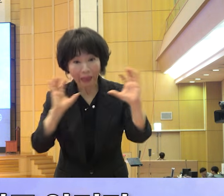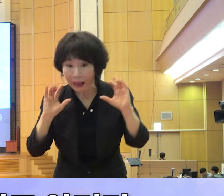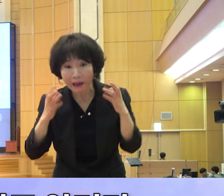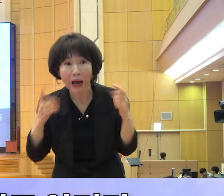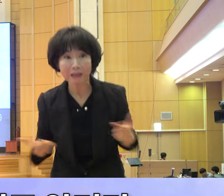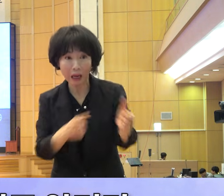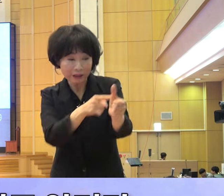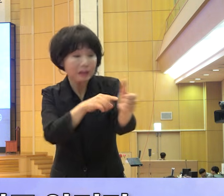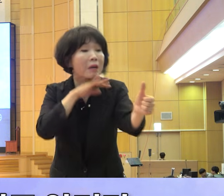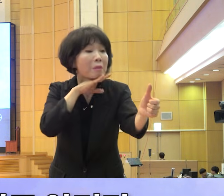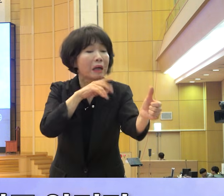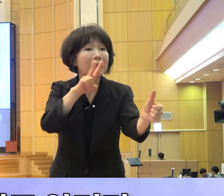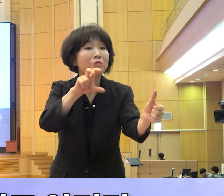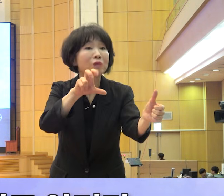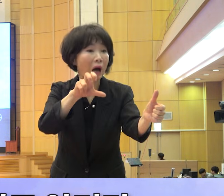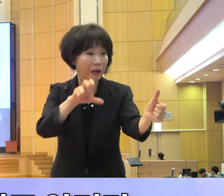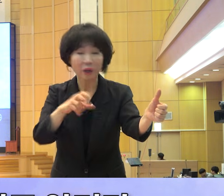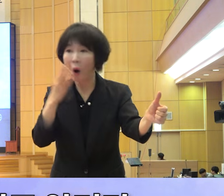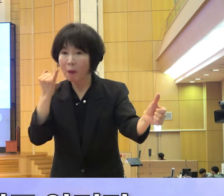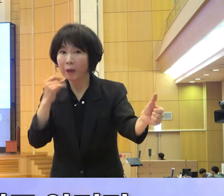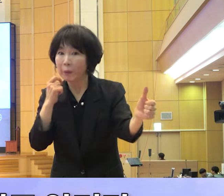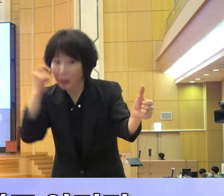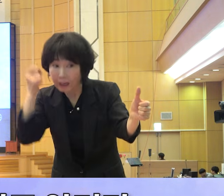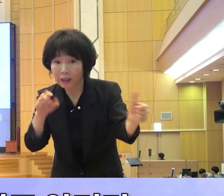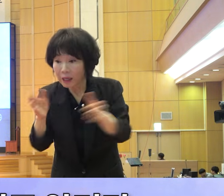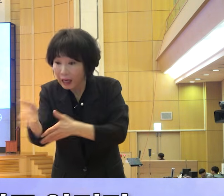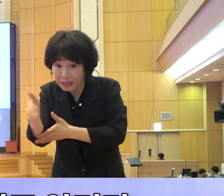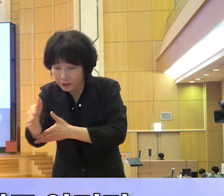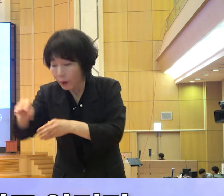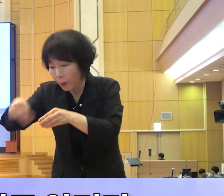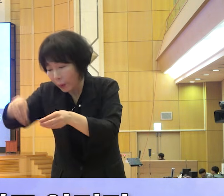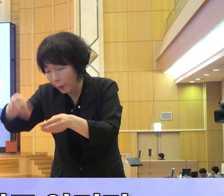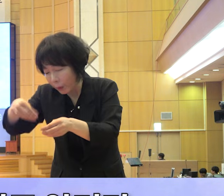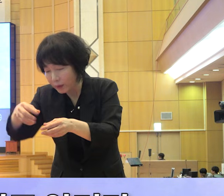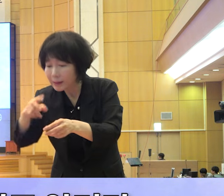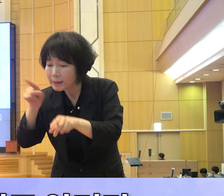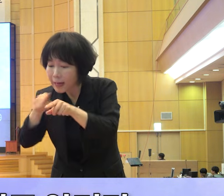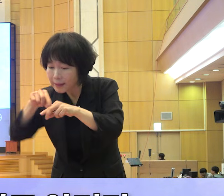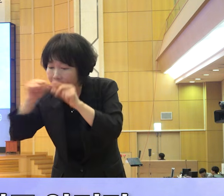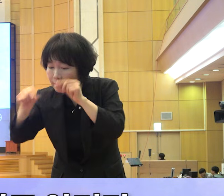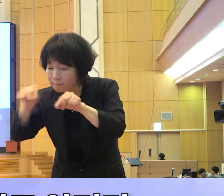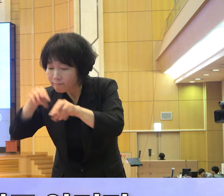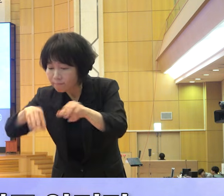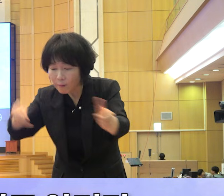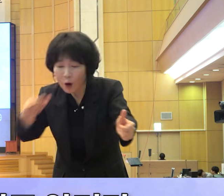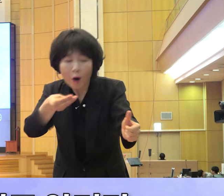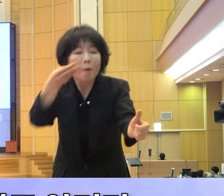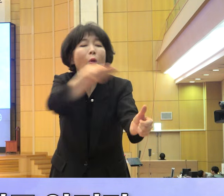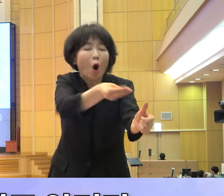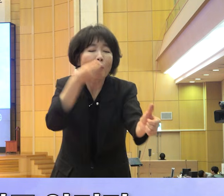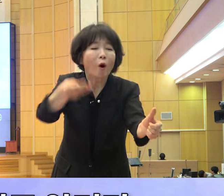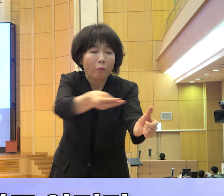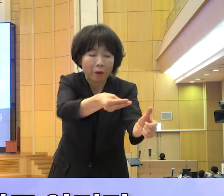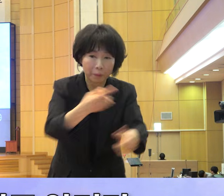나이가 25살이 넘었는데, 그런데도 어머니가 그 생선을 딱 찢어가지고 밥숟갈에